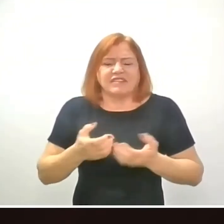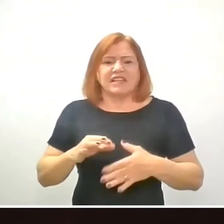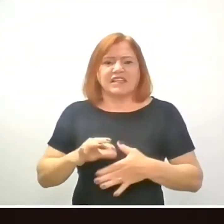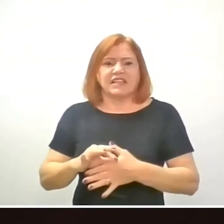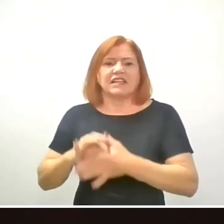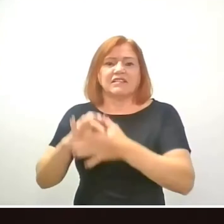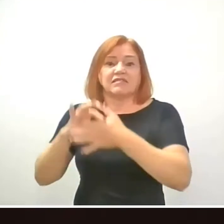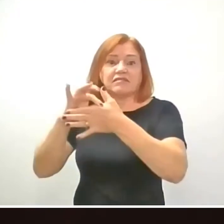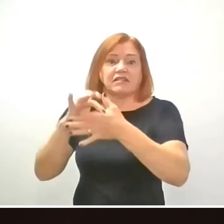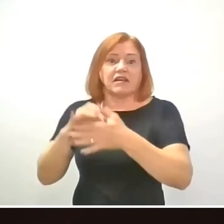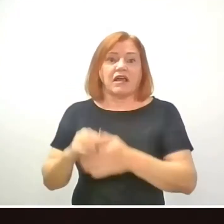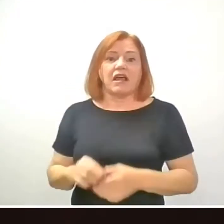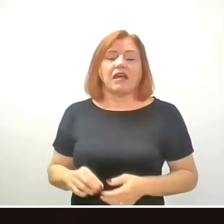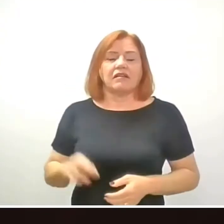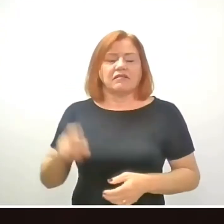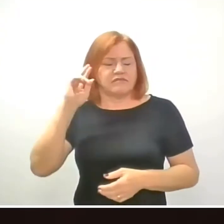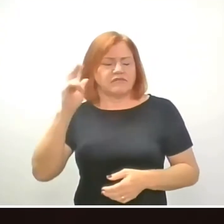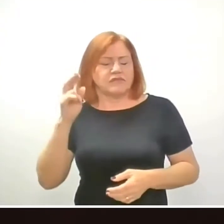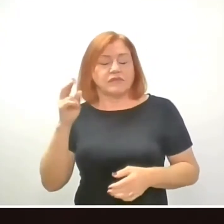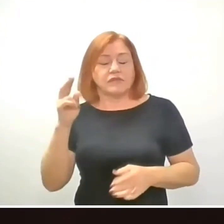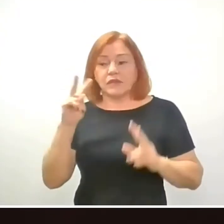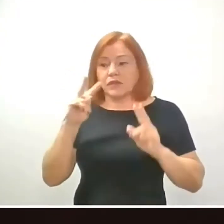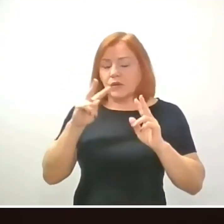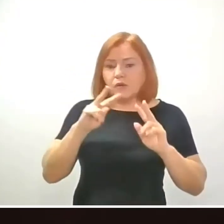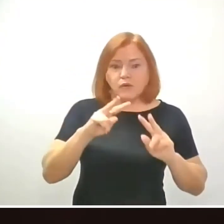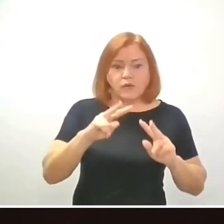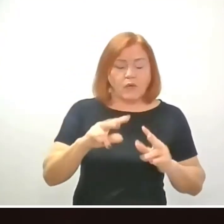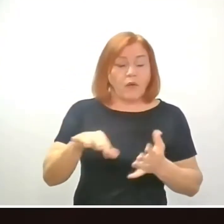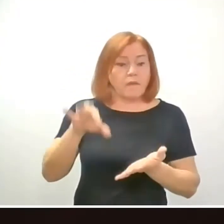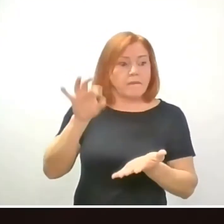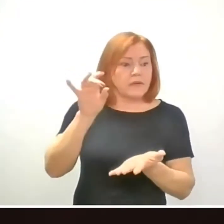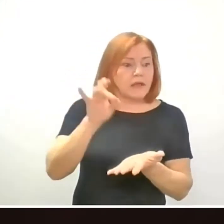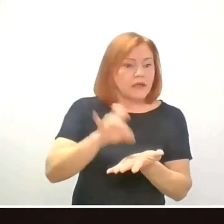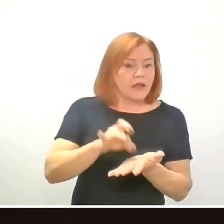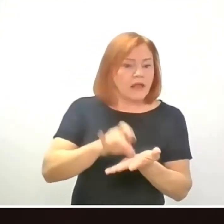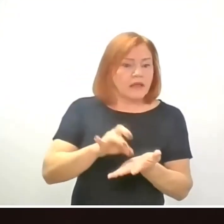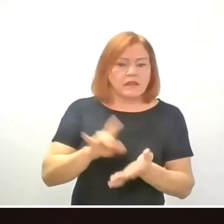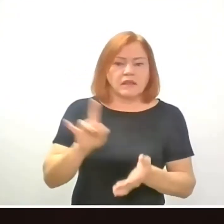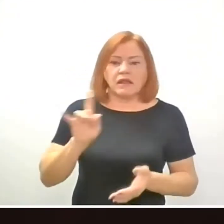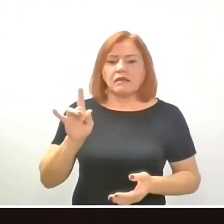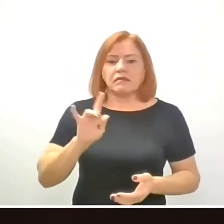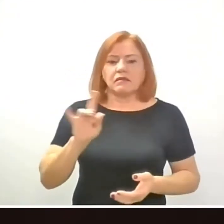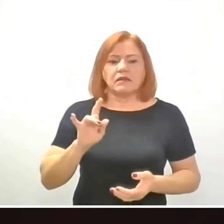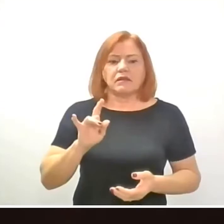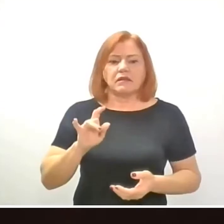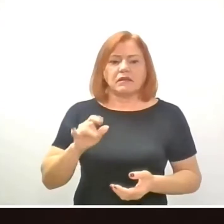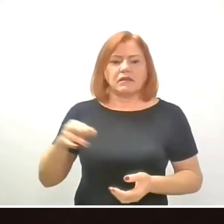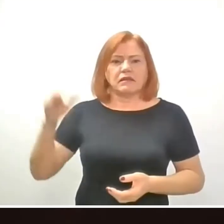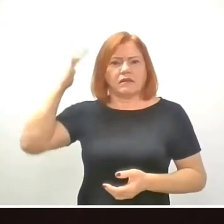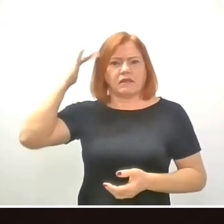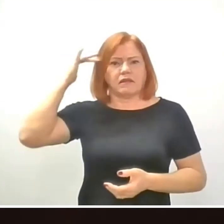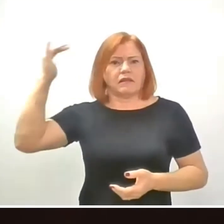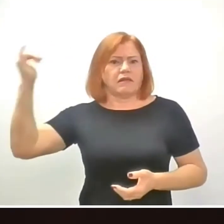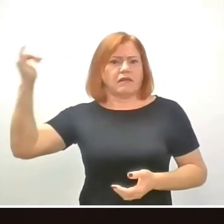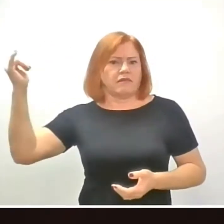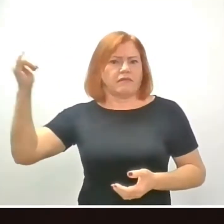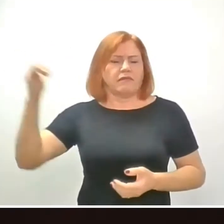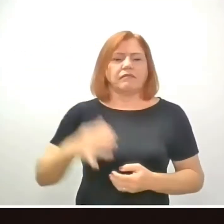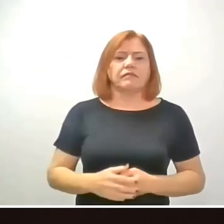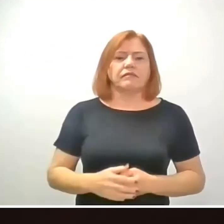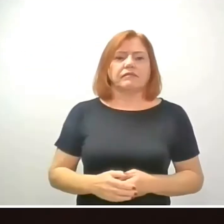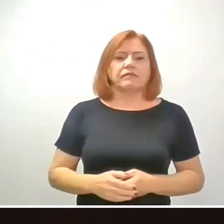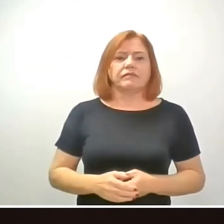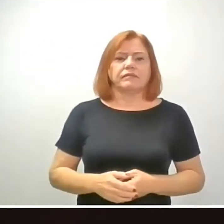a realidade. Se você é um mensageiro ou não. Um mensageiro não